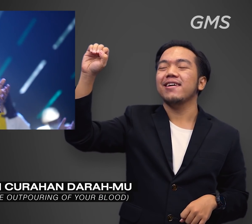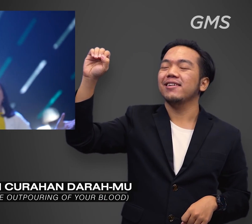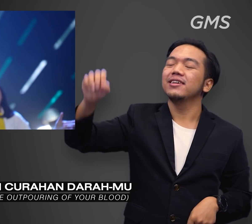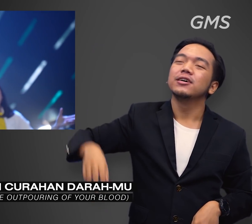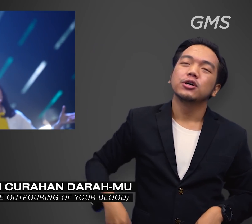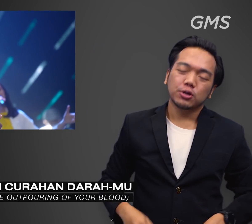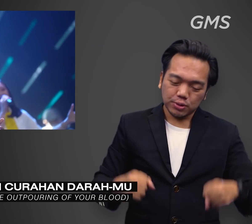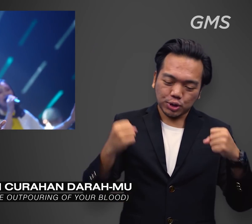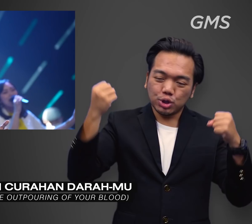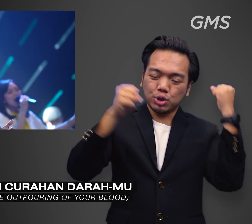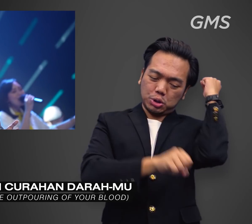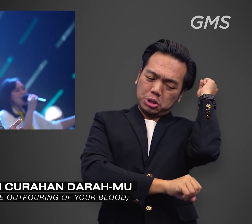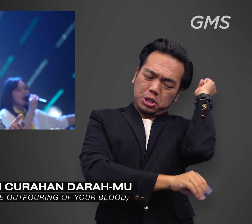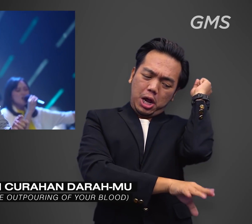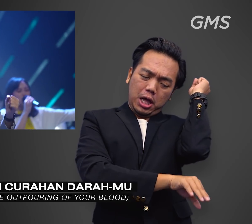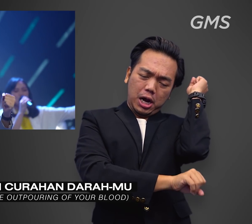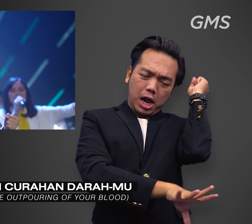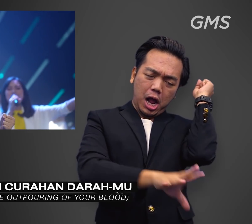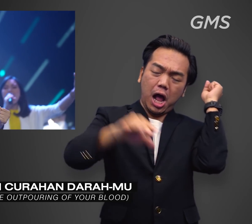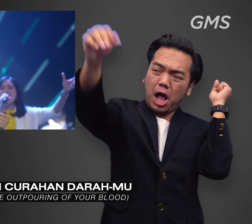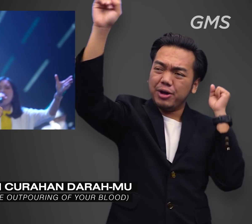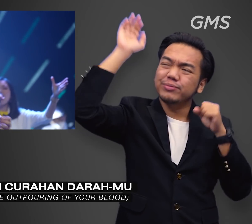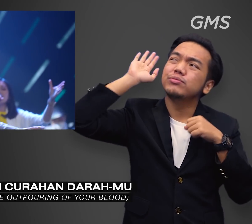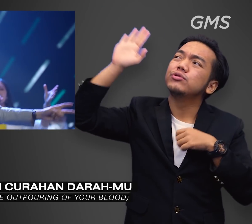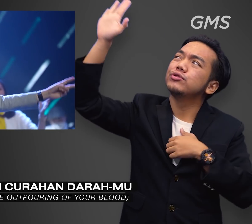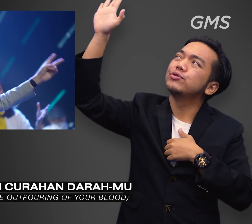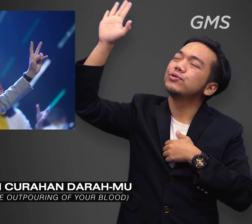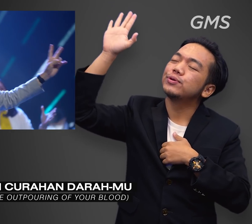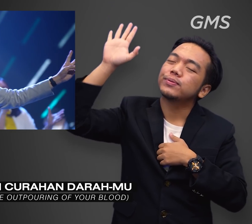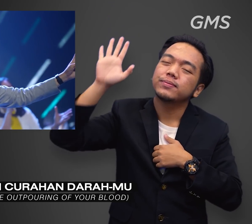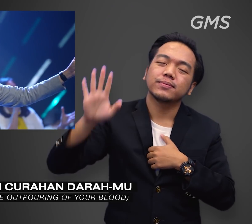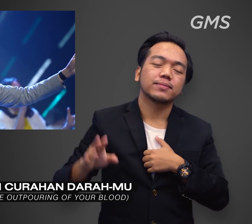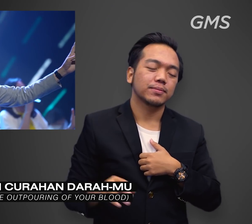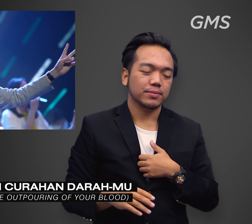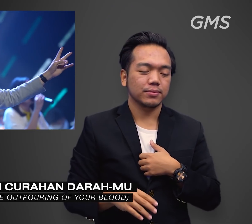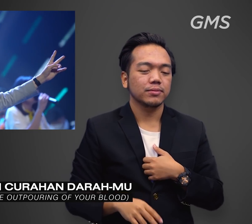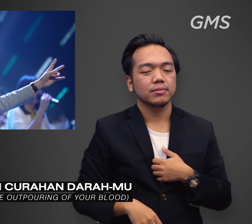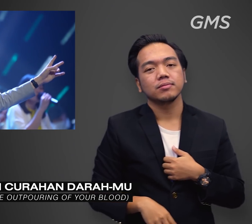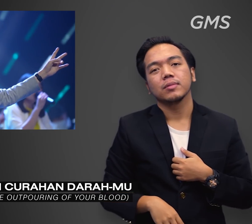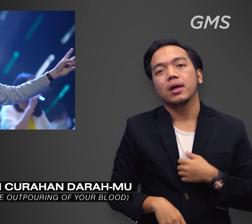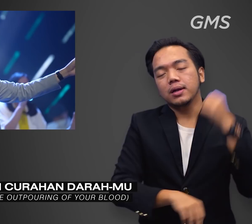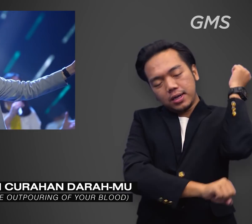berkemenangan oleh curahan darah-Mu.